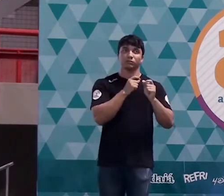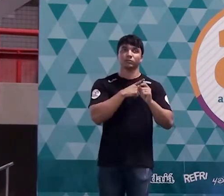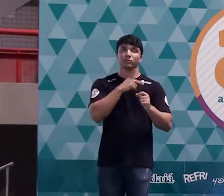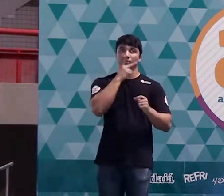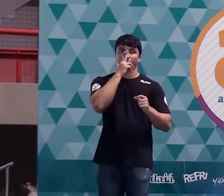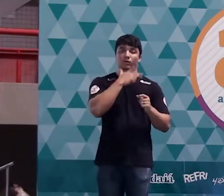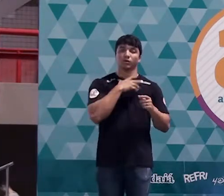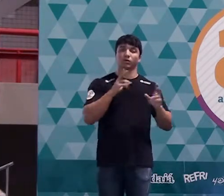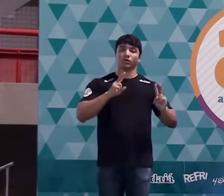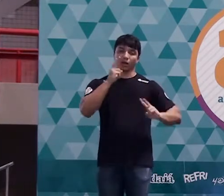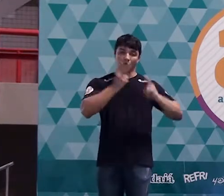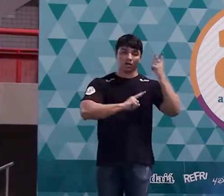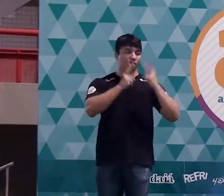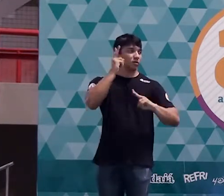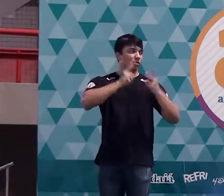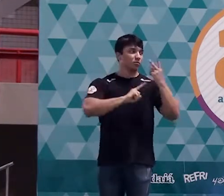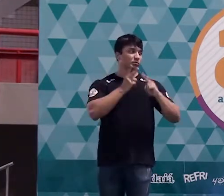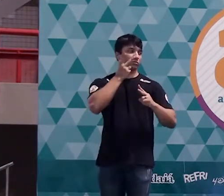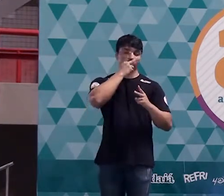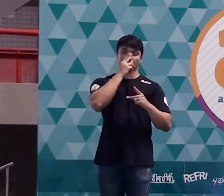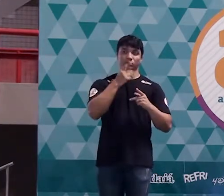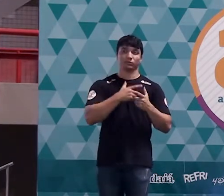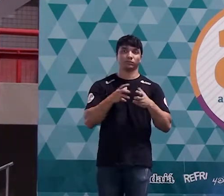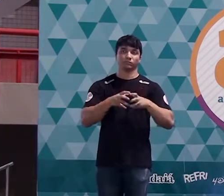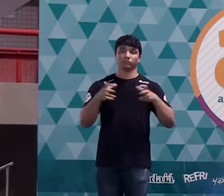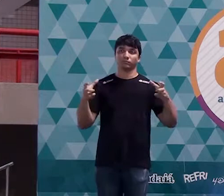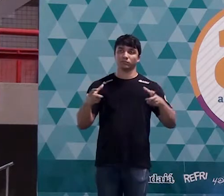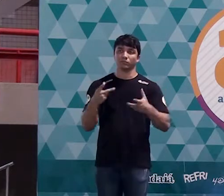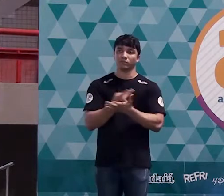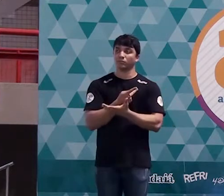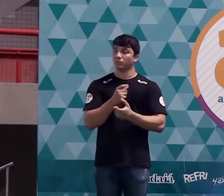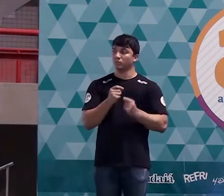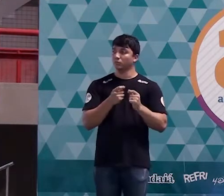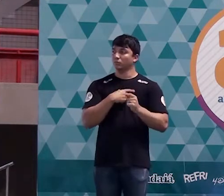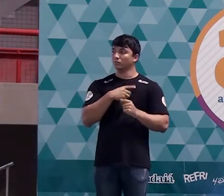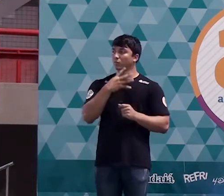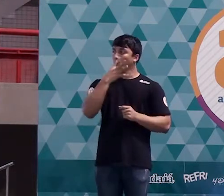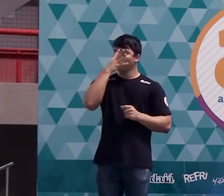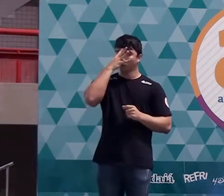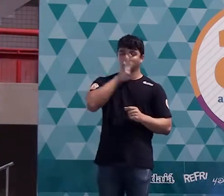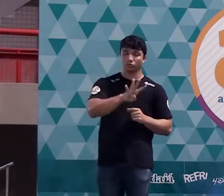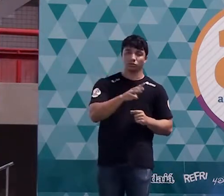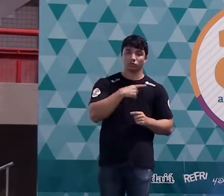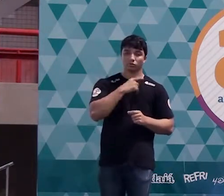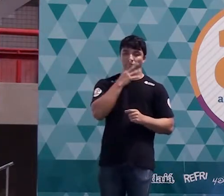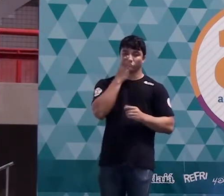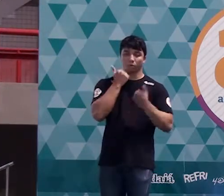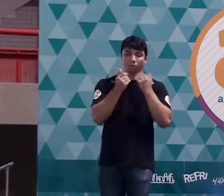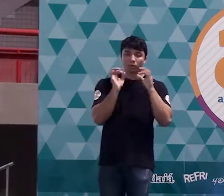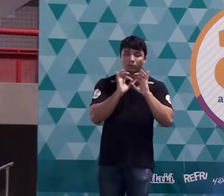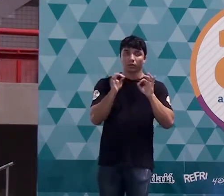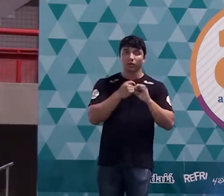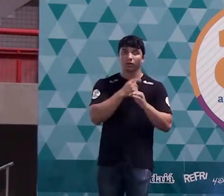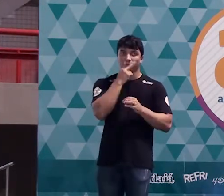carnaval porque no carnaval o estrago é grande, né? Você passa aqueles 4 dias sem comer direito, pulando, brincando.